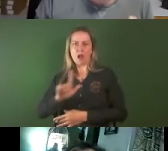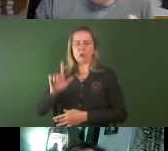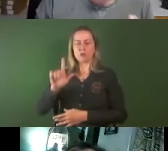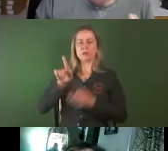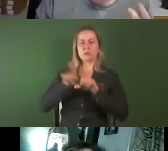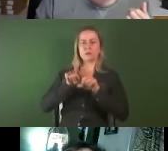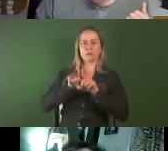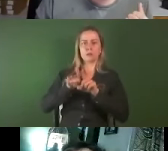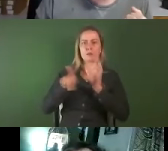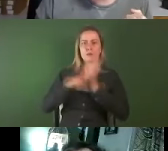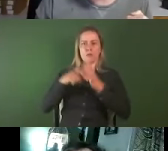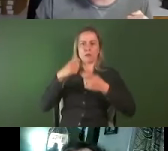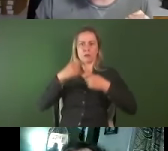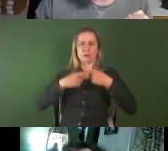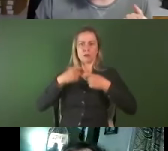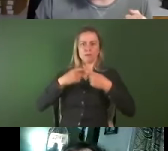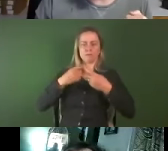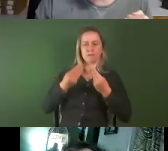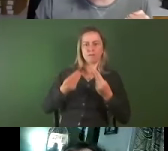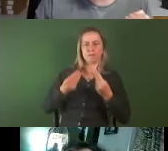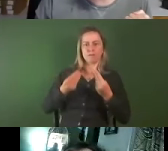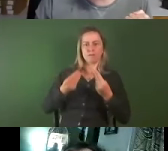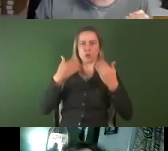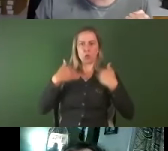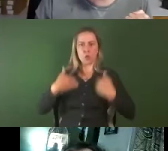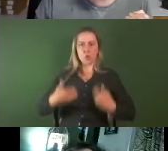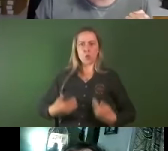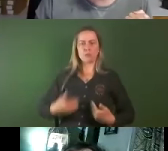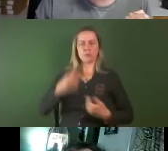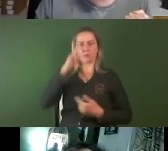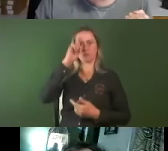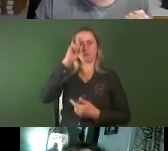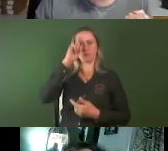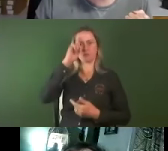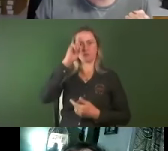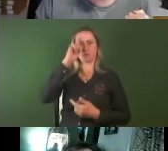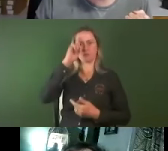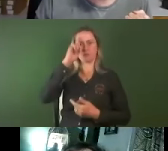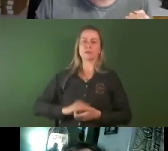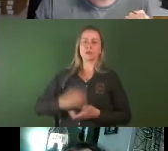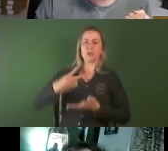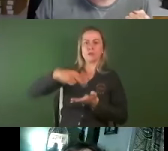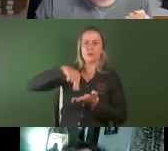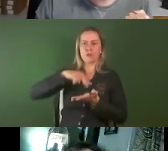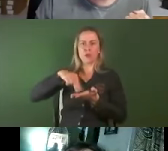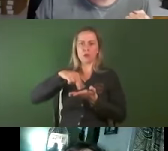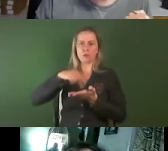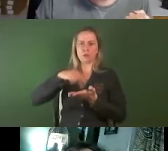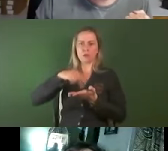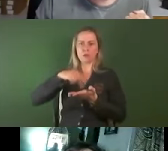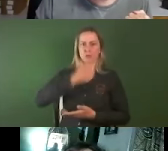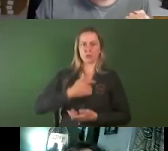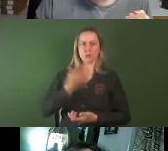Esse é uma performance do dançarino.